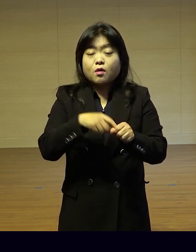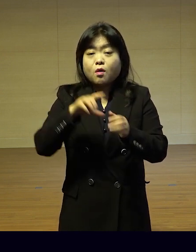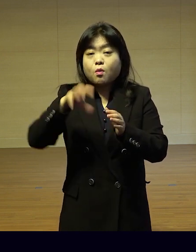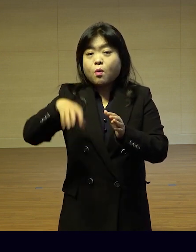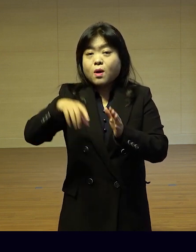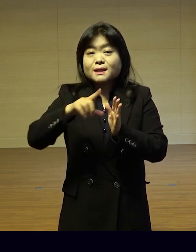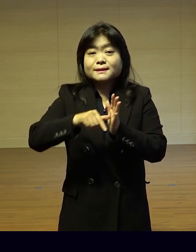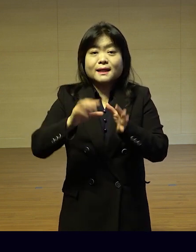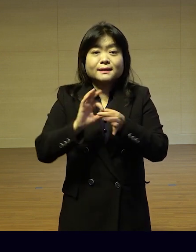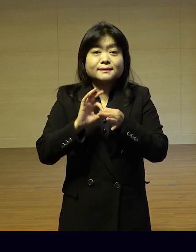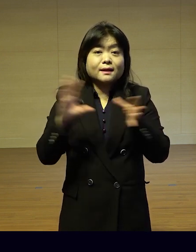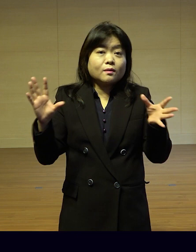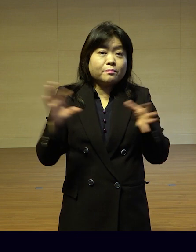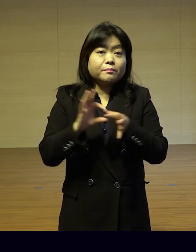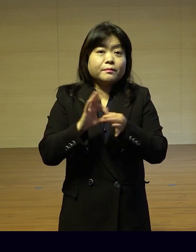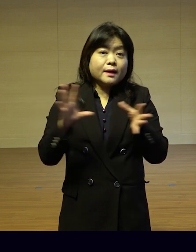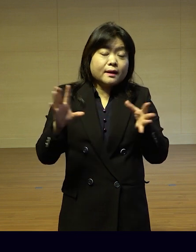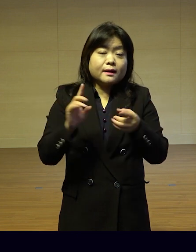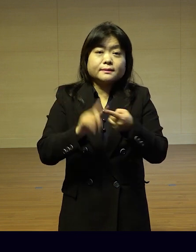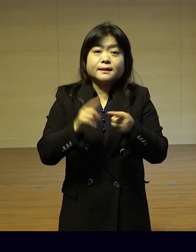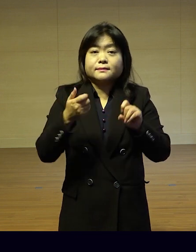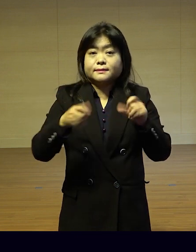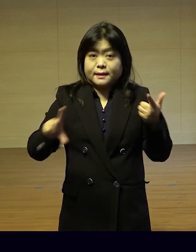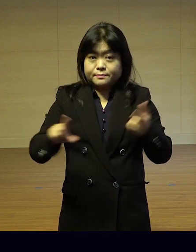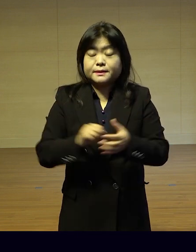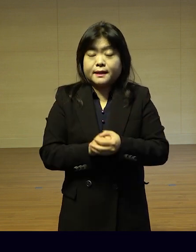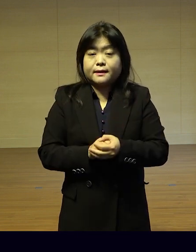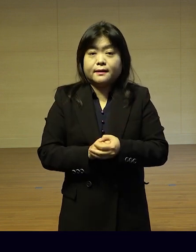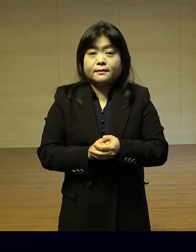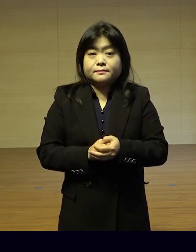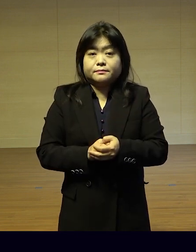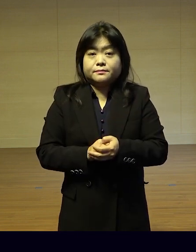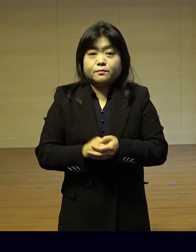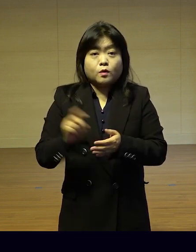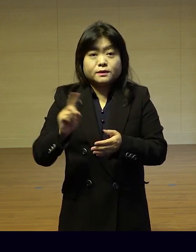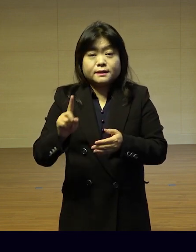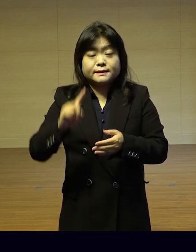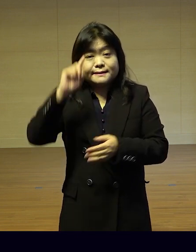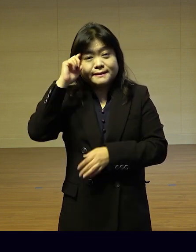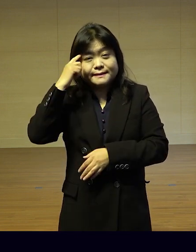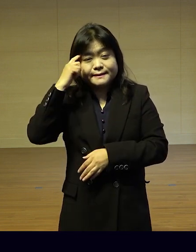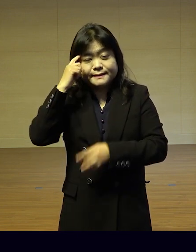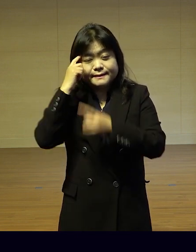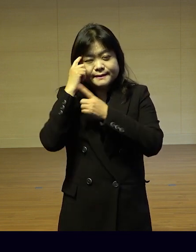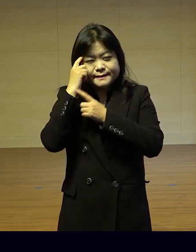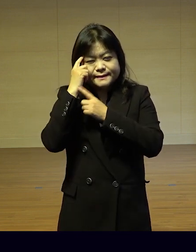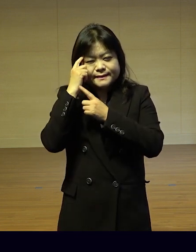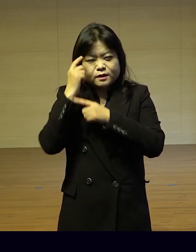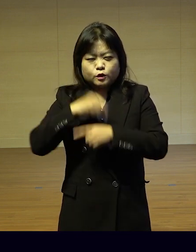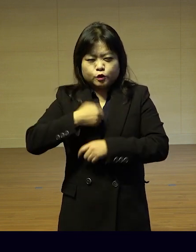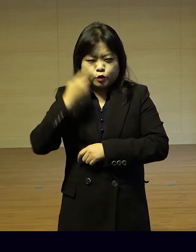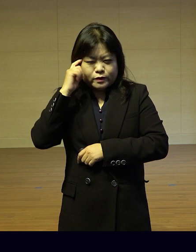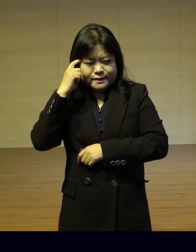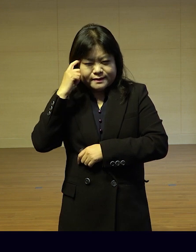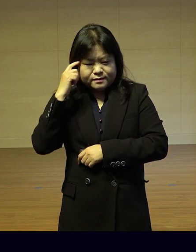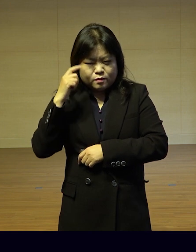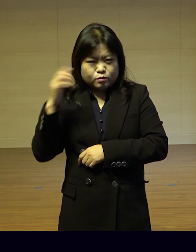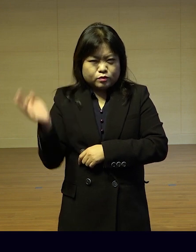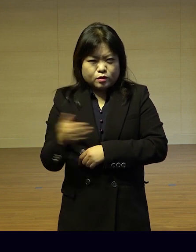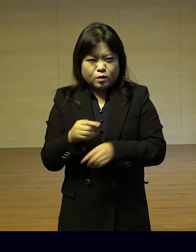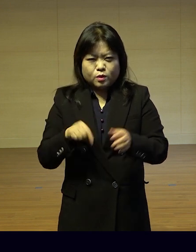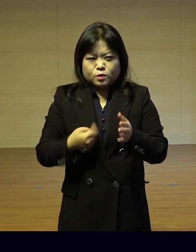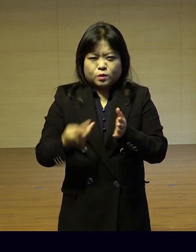제약을 벗어나서 있는 것이거든요. 그 점이 다릅니다. 어쨌든 우리 인식 주관으로부터 독립적으로